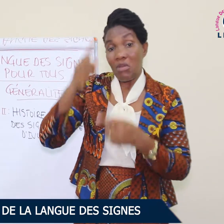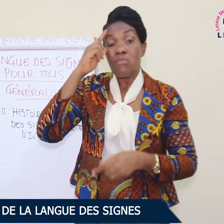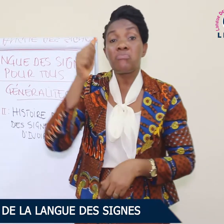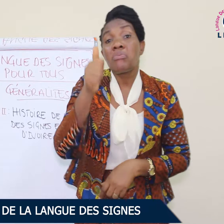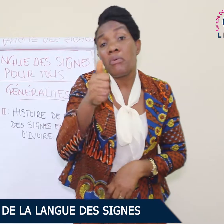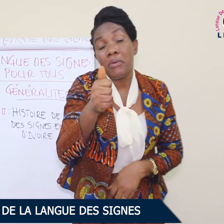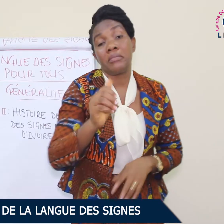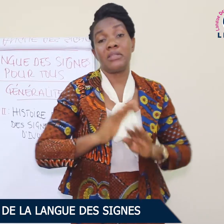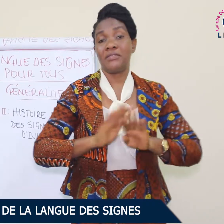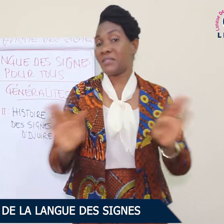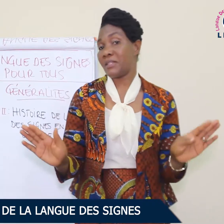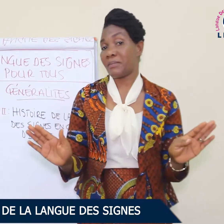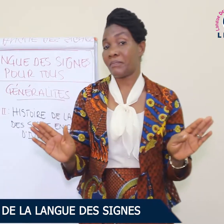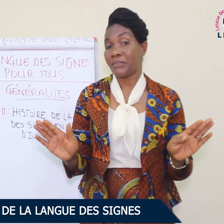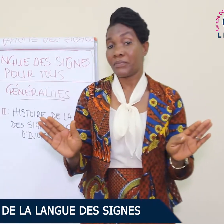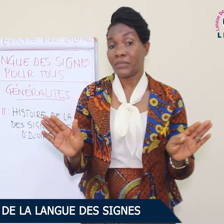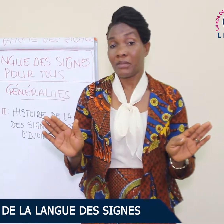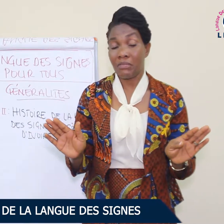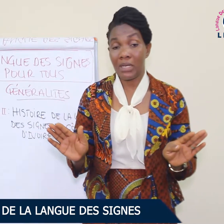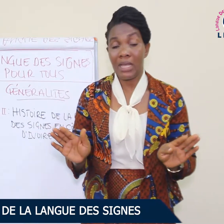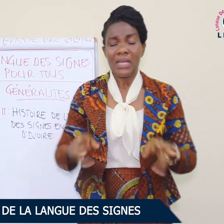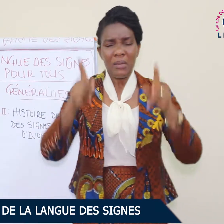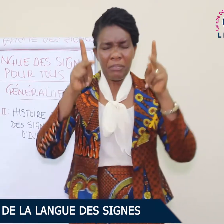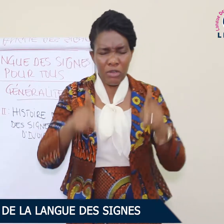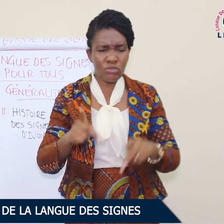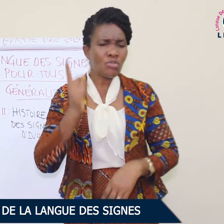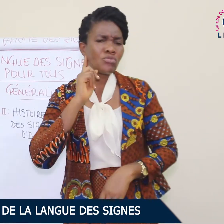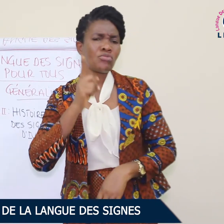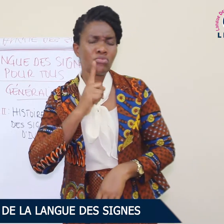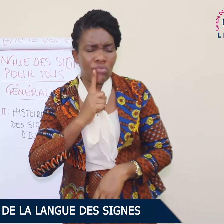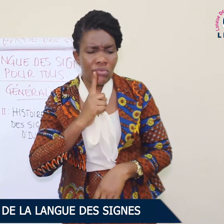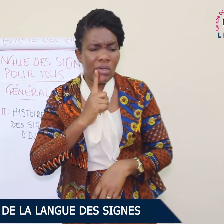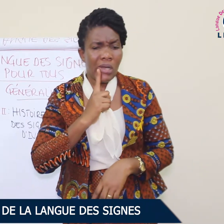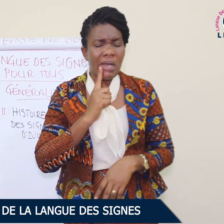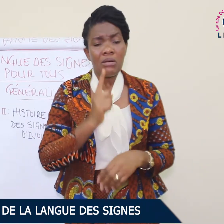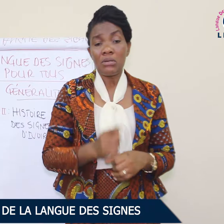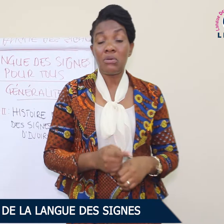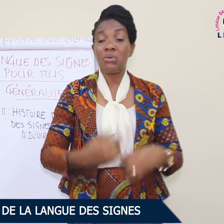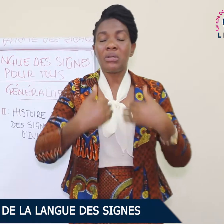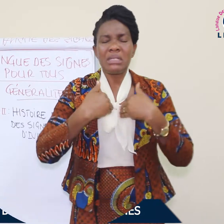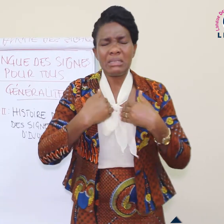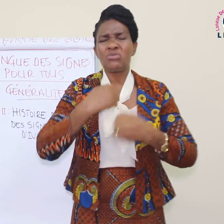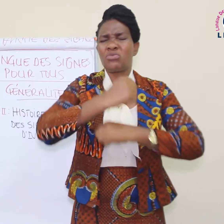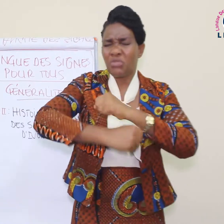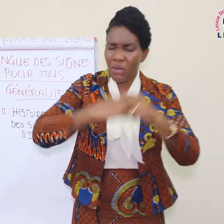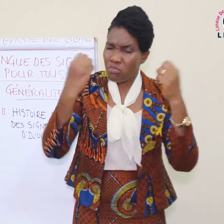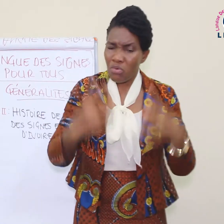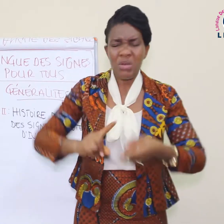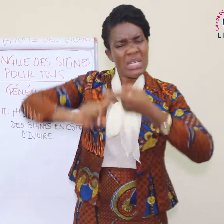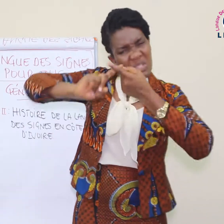elles. Elles essuyaient les pires injures et furent traitées de tous les maux.